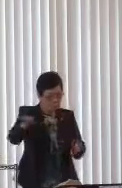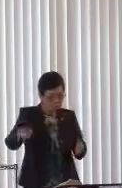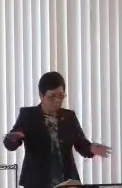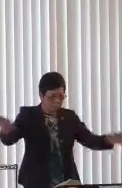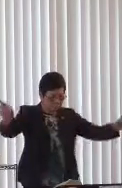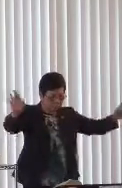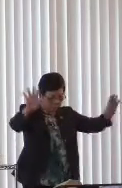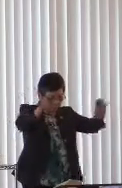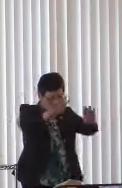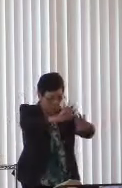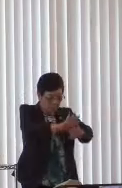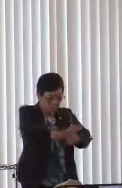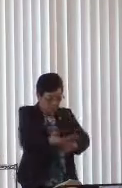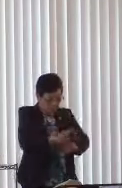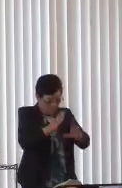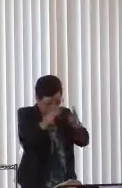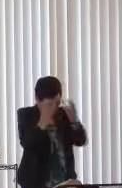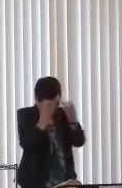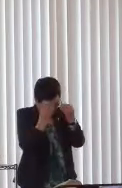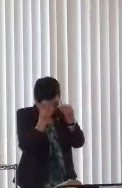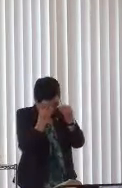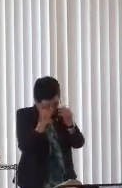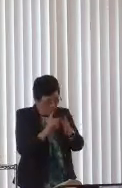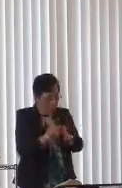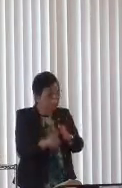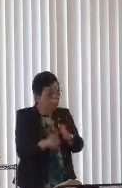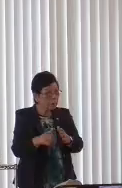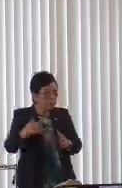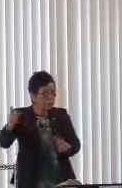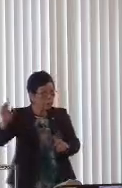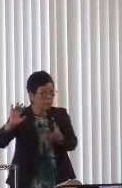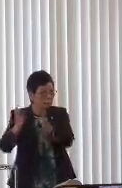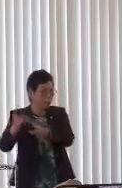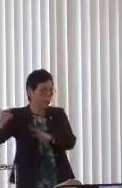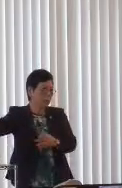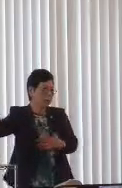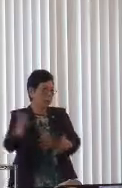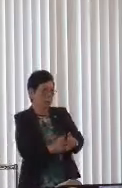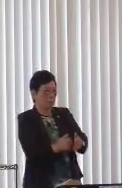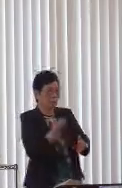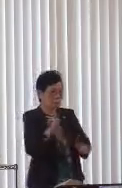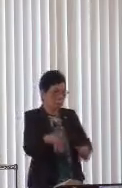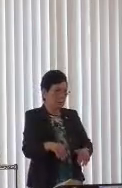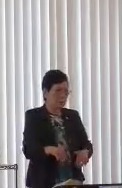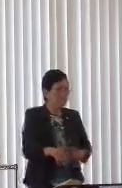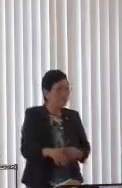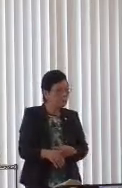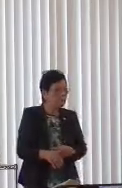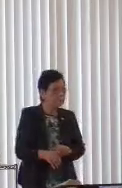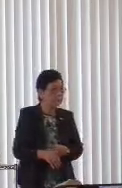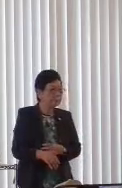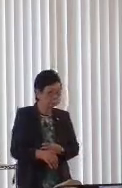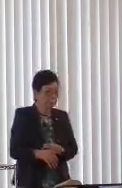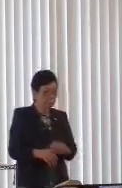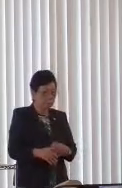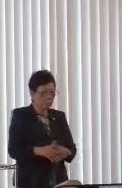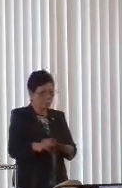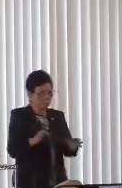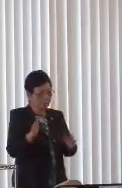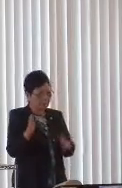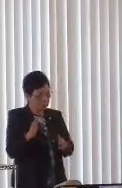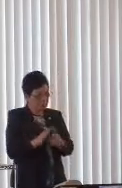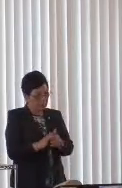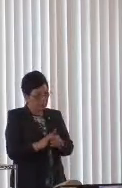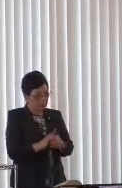来てしまったんですね。で花婿が来たって言ってこうどっかで多分見張ってた人がいたんでしょうけれども、まあ、声をかけて、